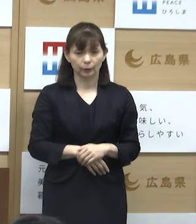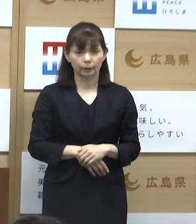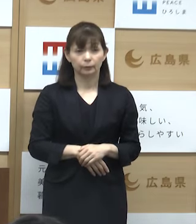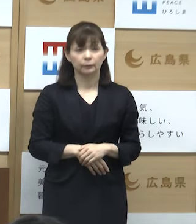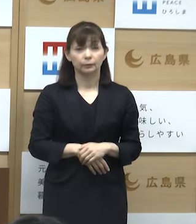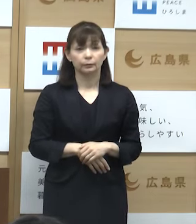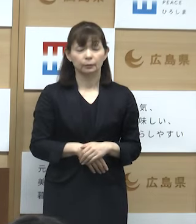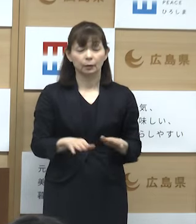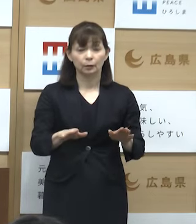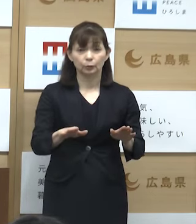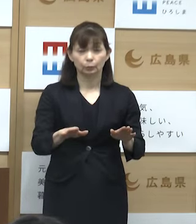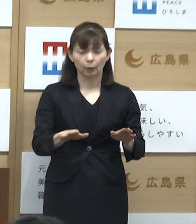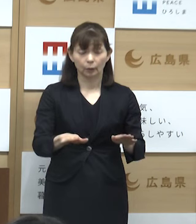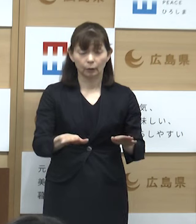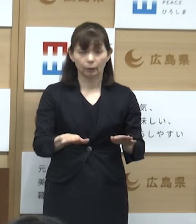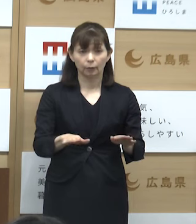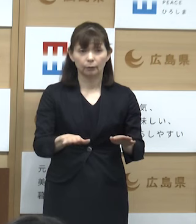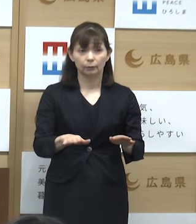今の、